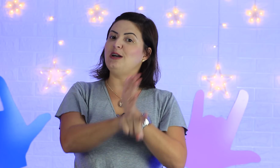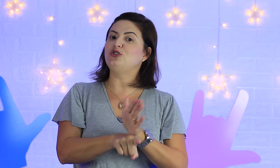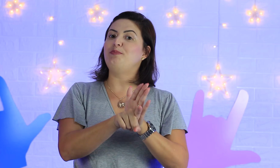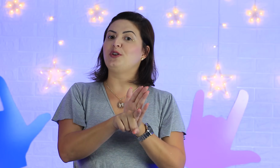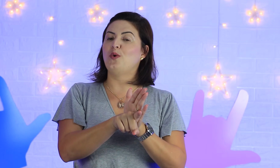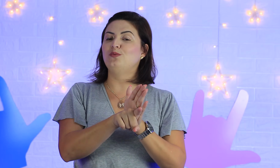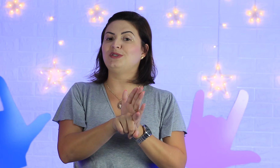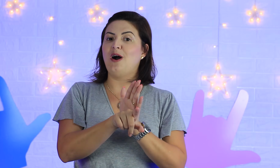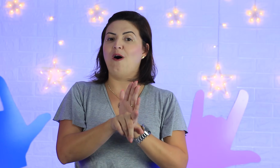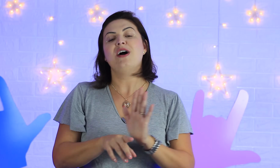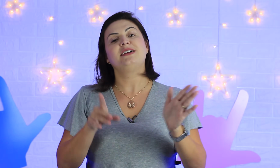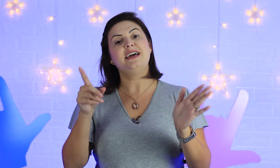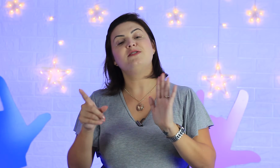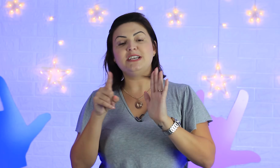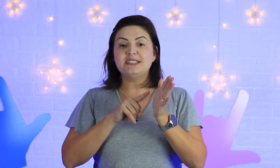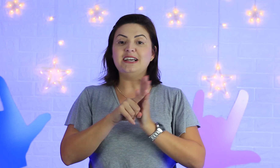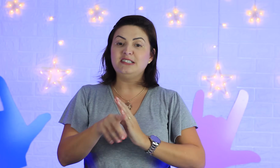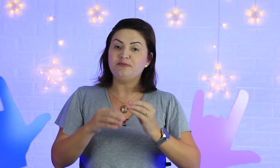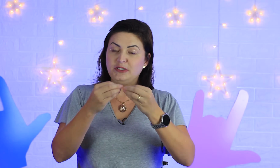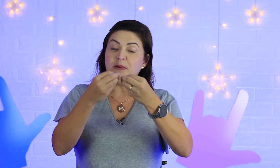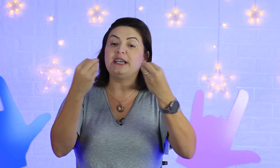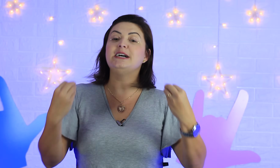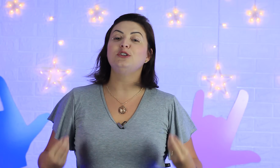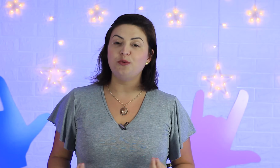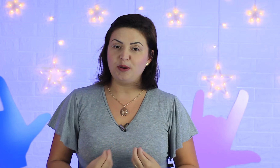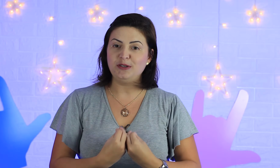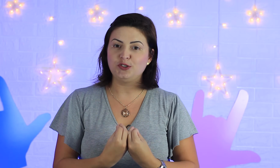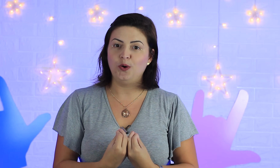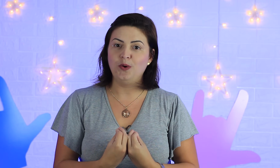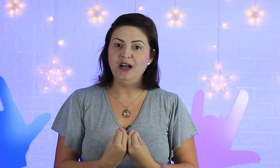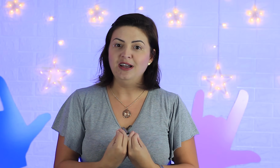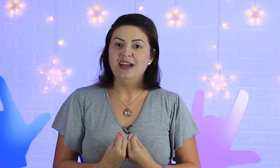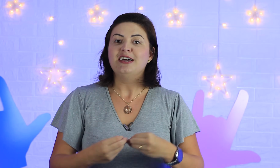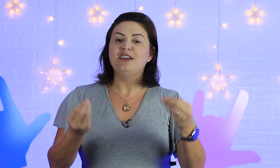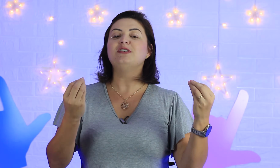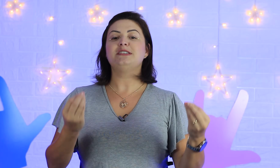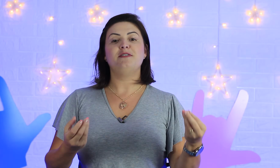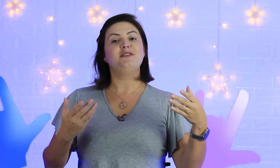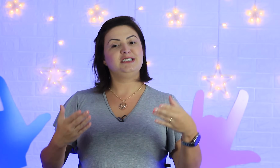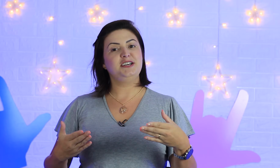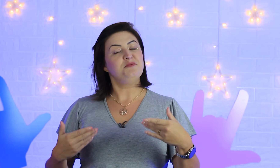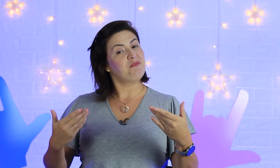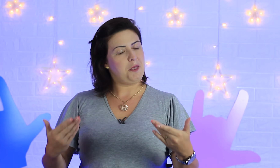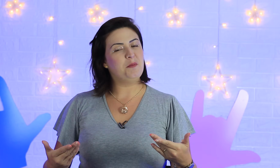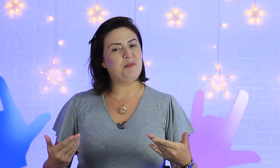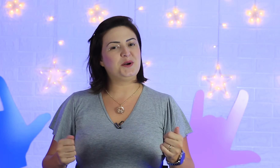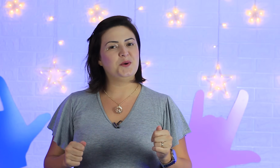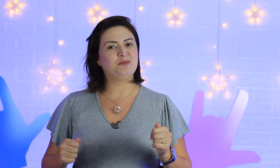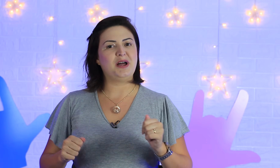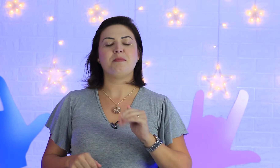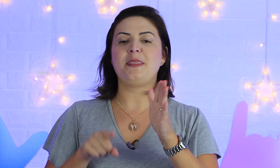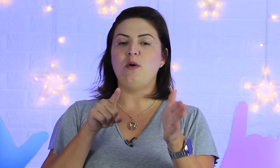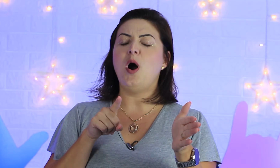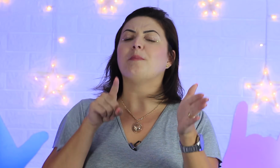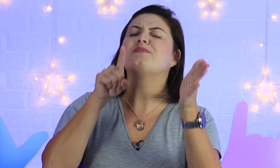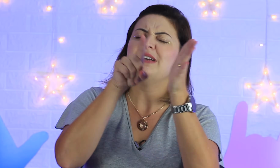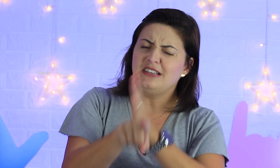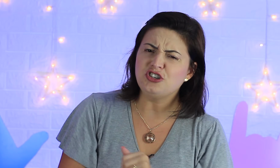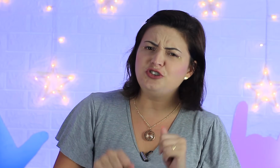sinal de pergunta, ó. Daí você está explicando para a pessoa que você vai fazer uma pergunta. Então, ó. Deixa eu te